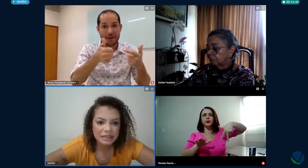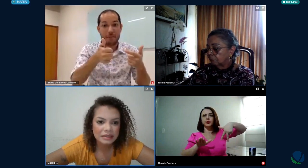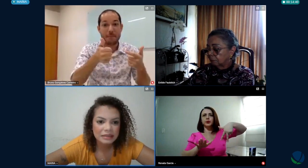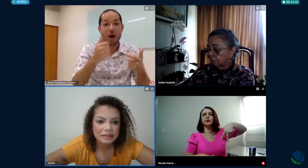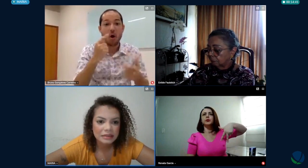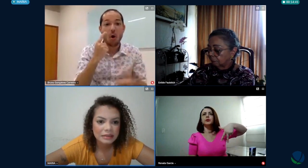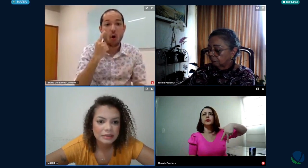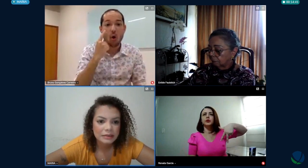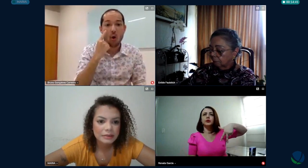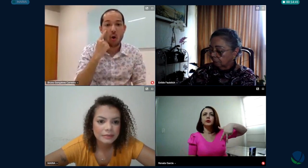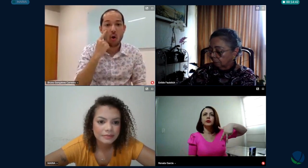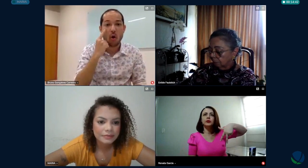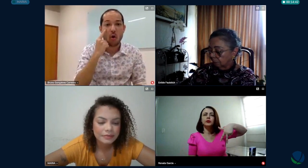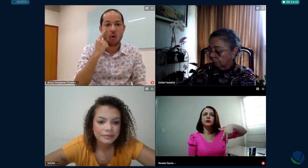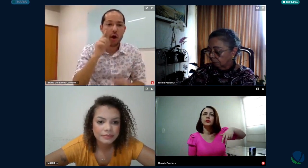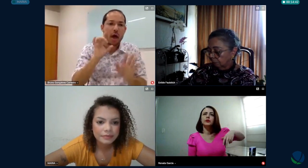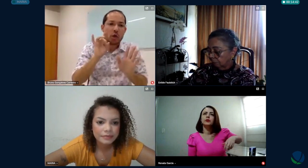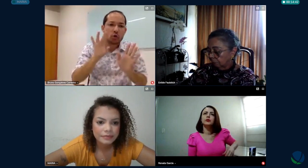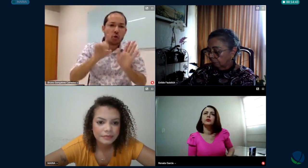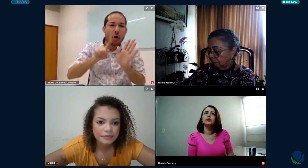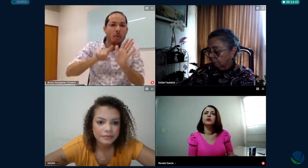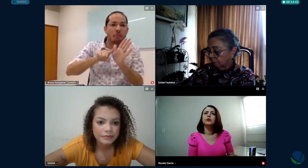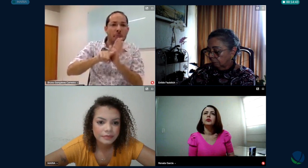morfema base.